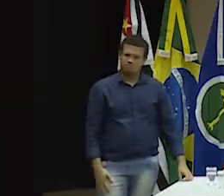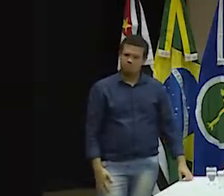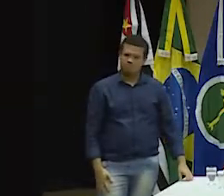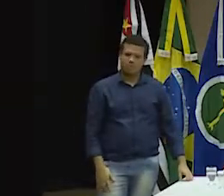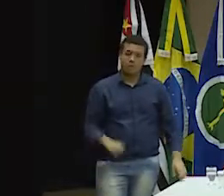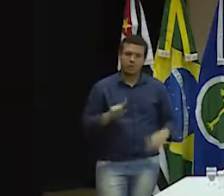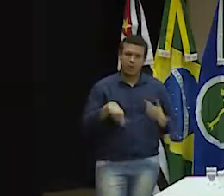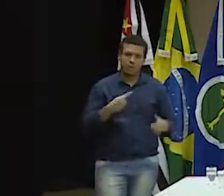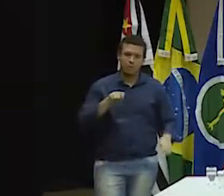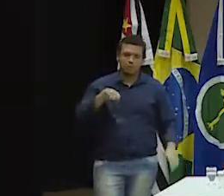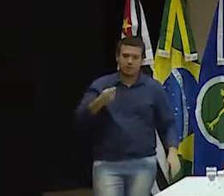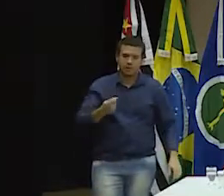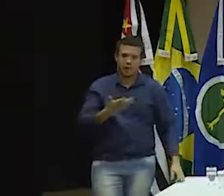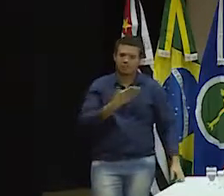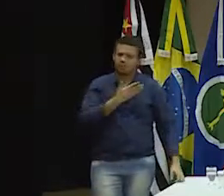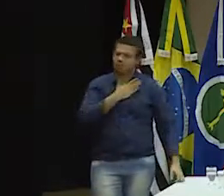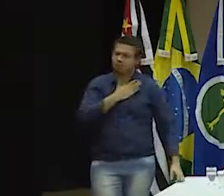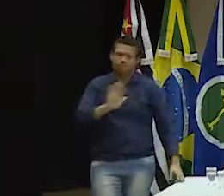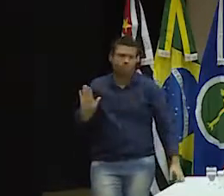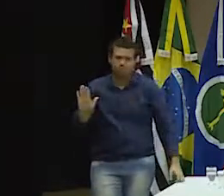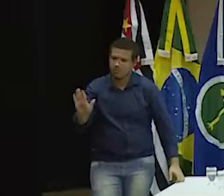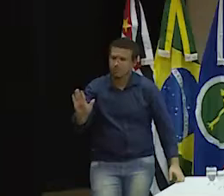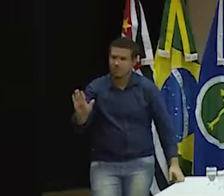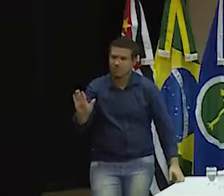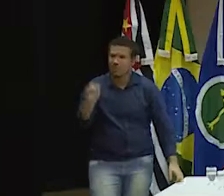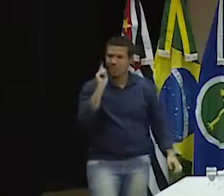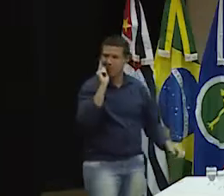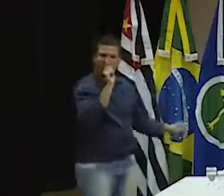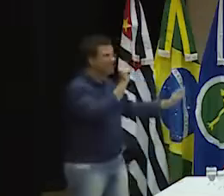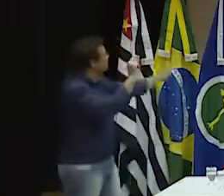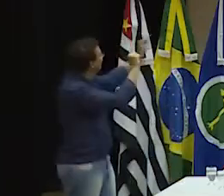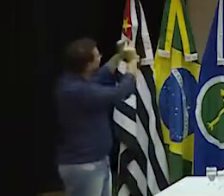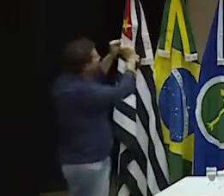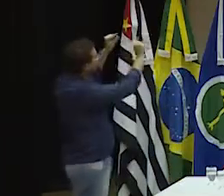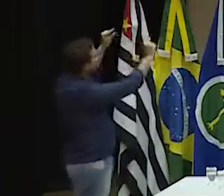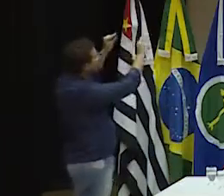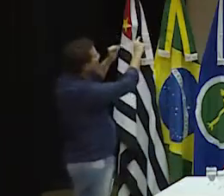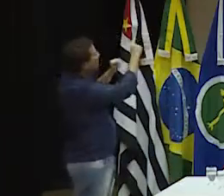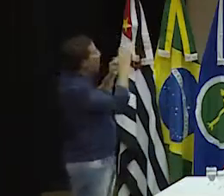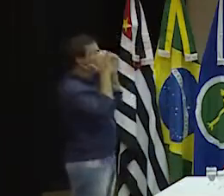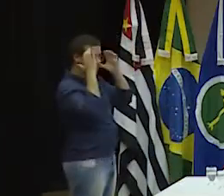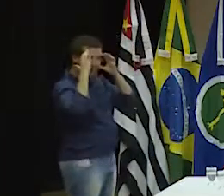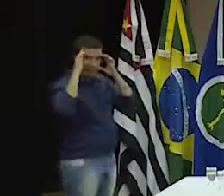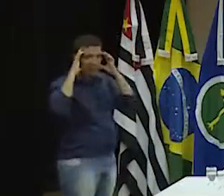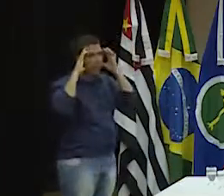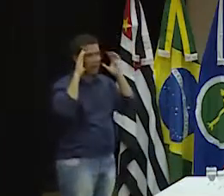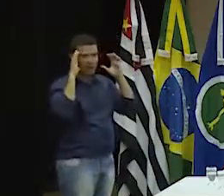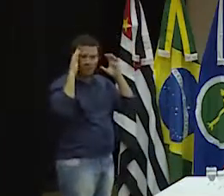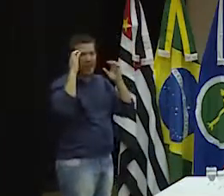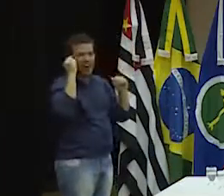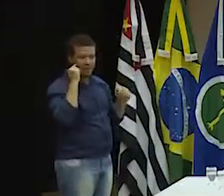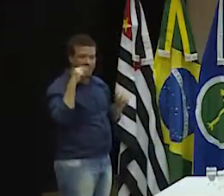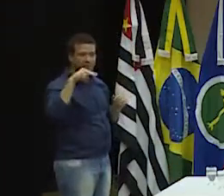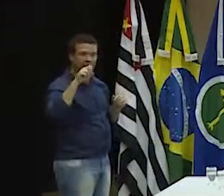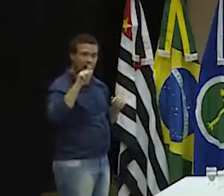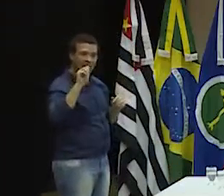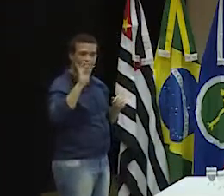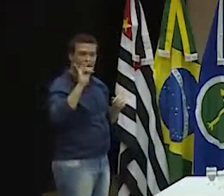Eu tentei descrever a expressão. Ele balançou a cabeça negativamente e fez o sinal de não gosto. Então, vocês podem ver